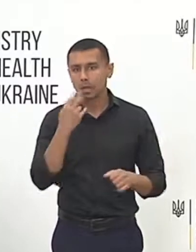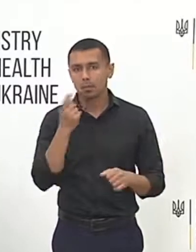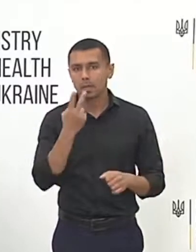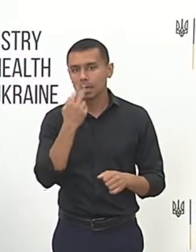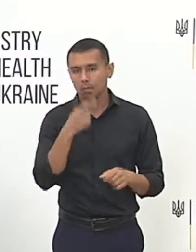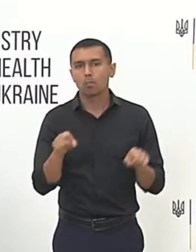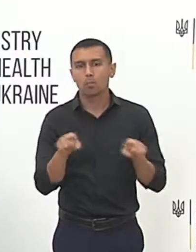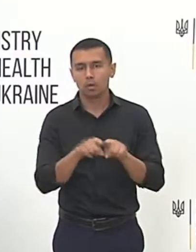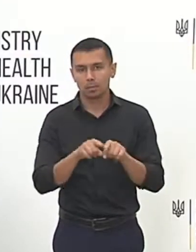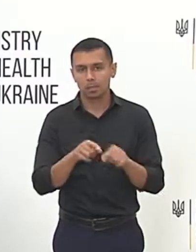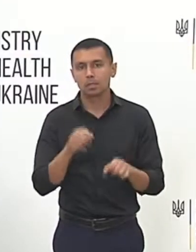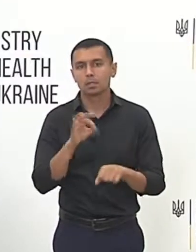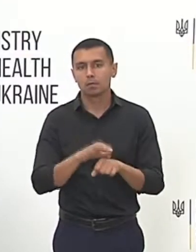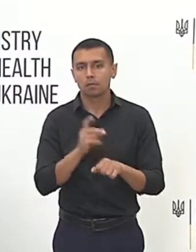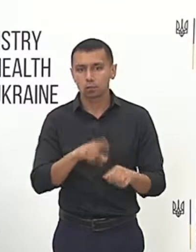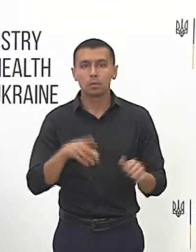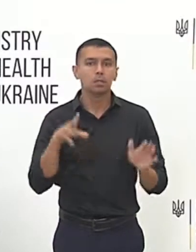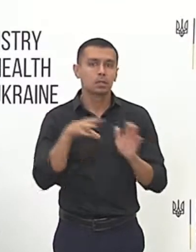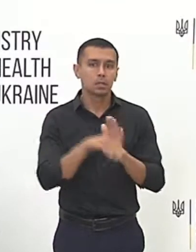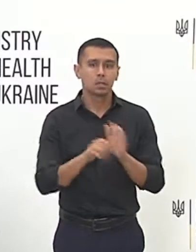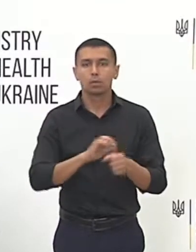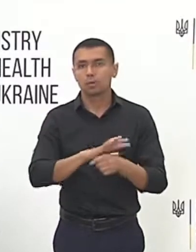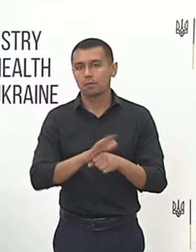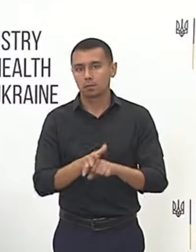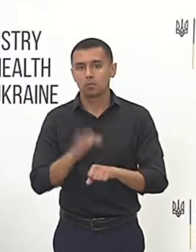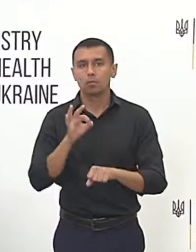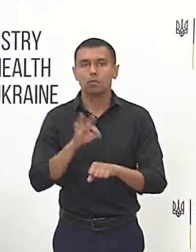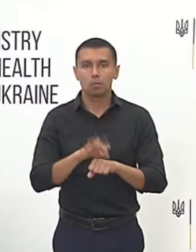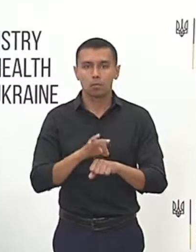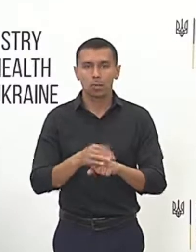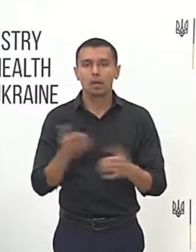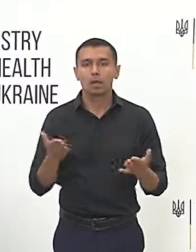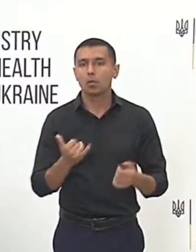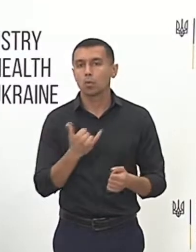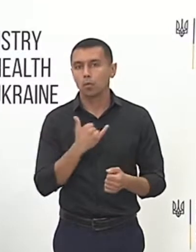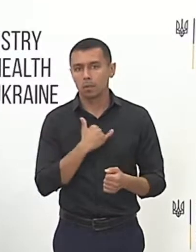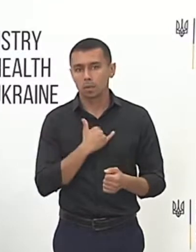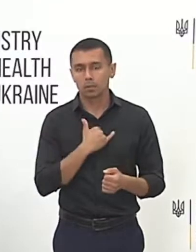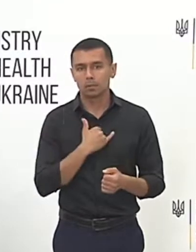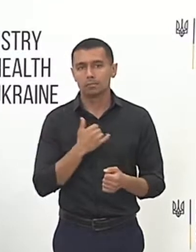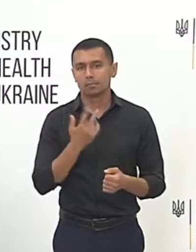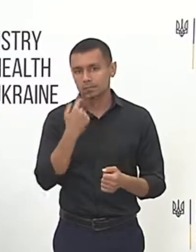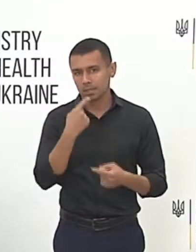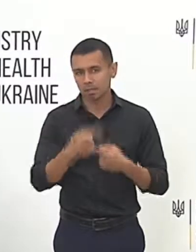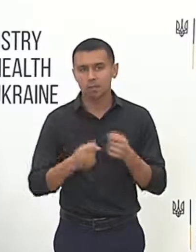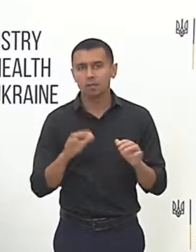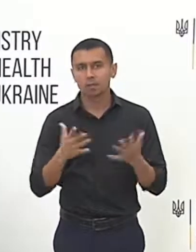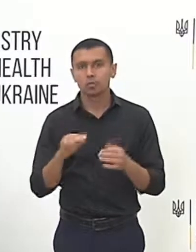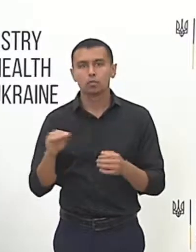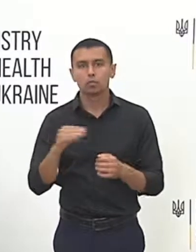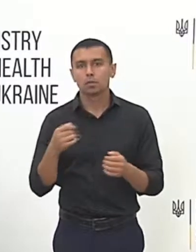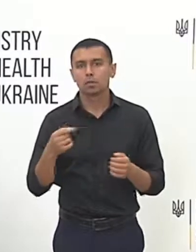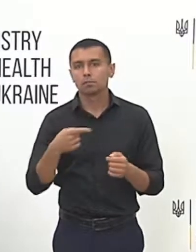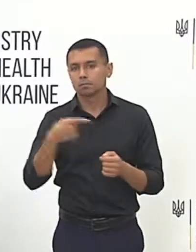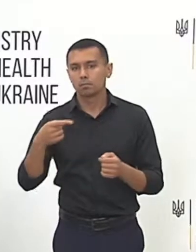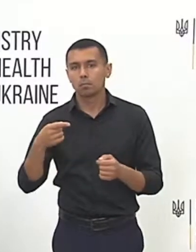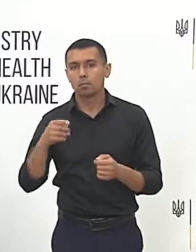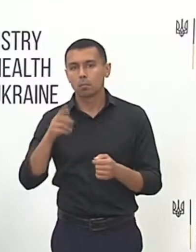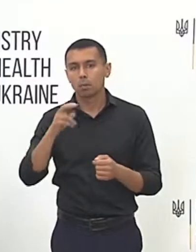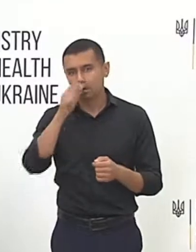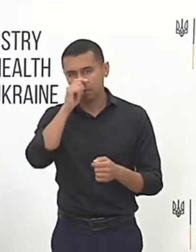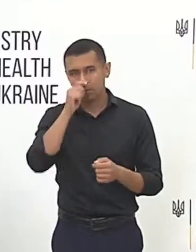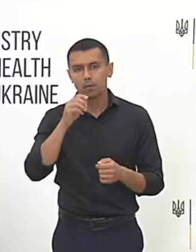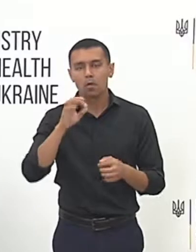та грипоподібних захворювань, у тому числі і коронавірусної хвороби, яка в нас зазвичай відбувається з жовтня по квітень,